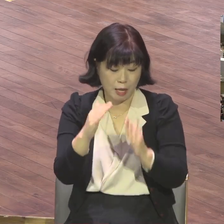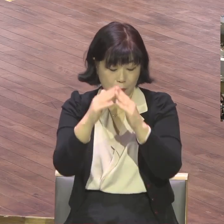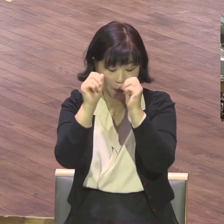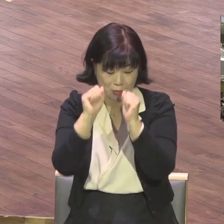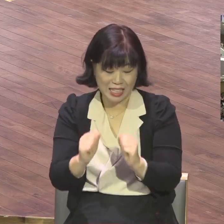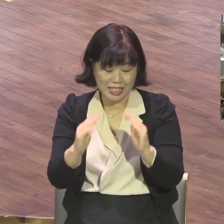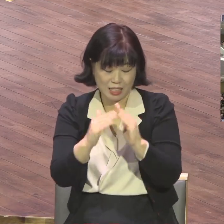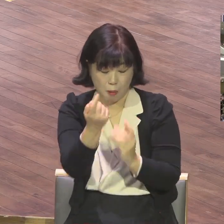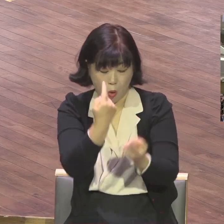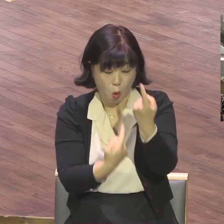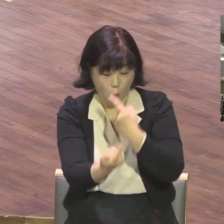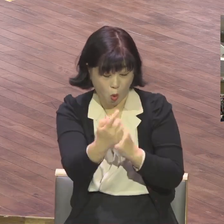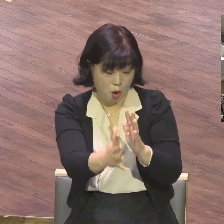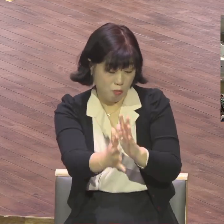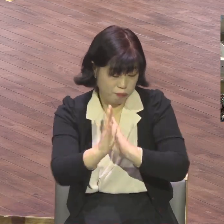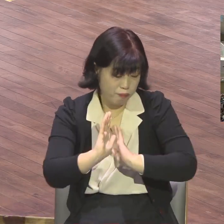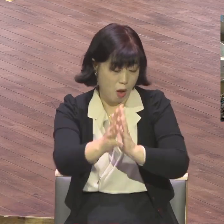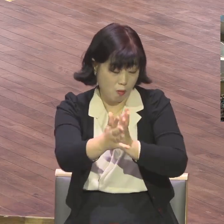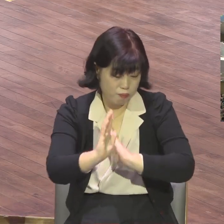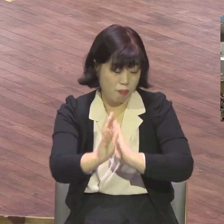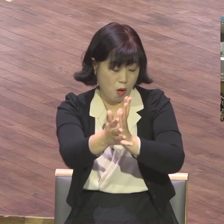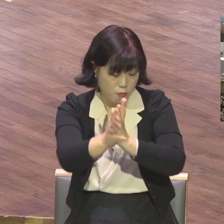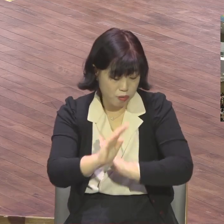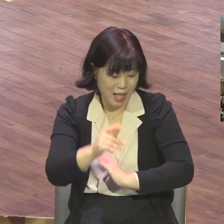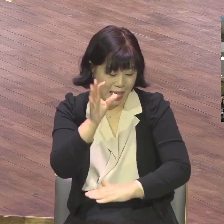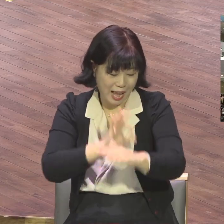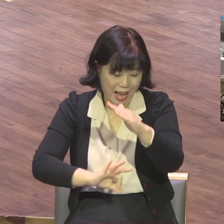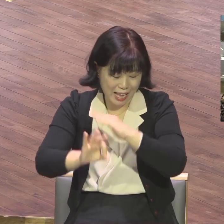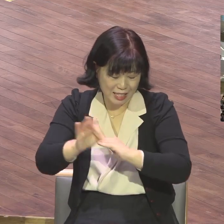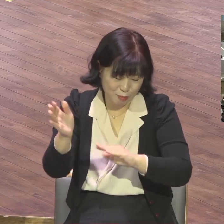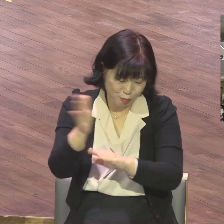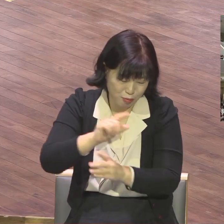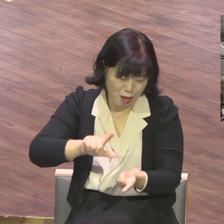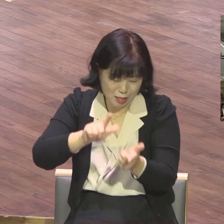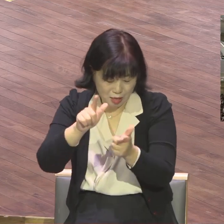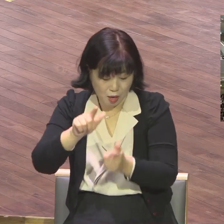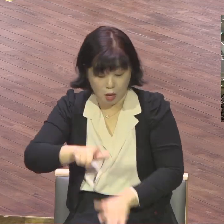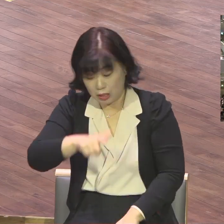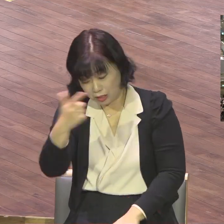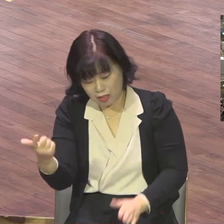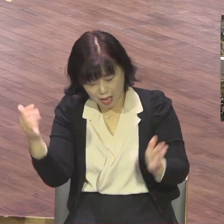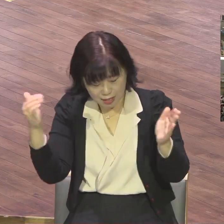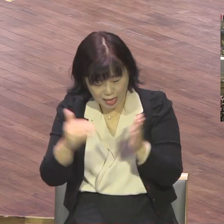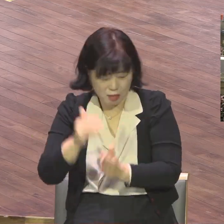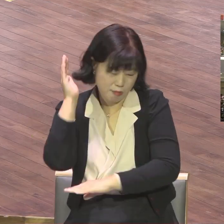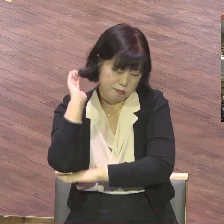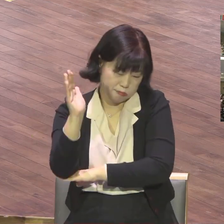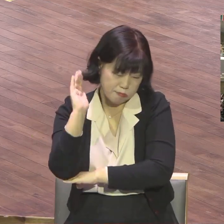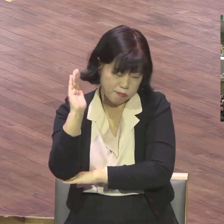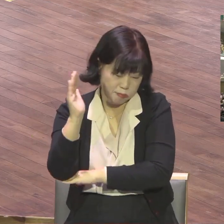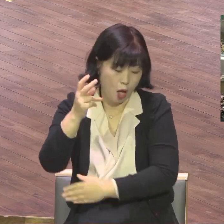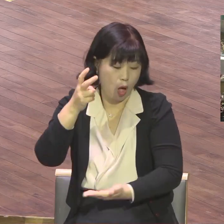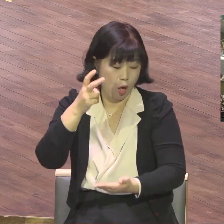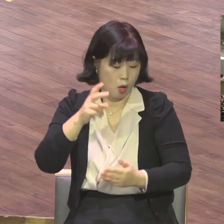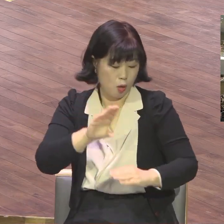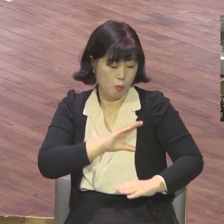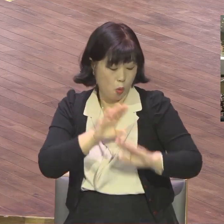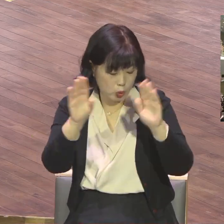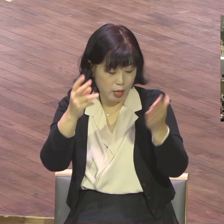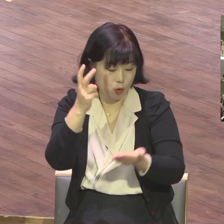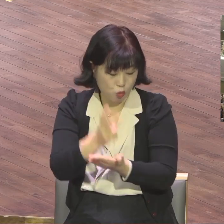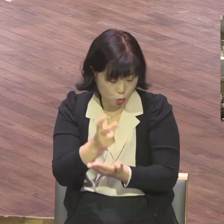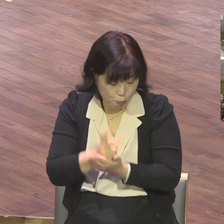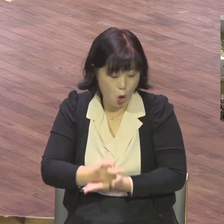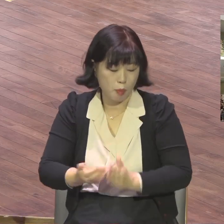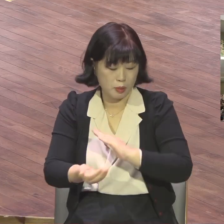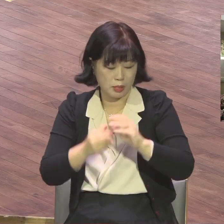많이 오니 바울이 아침부터 저녁까지 강론하여 하나님의 나라에 증언하고 모세의 율법과 선지자의 말을 가지고